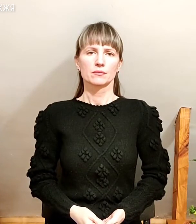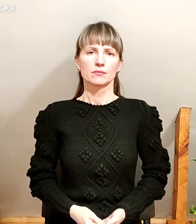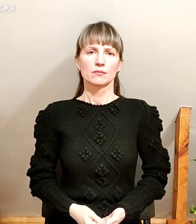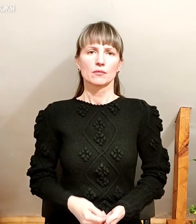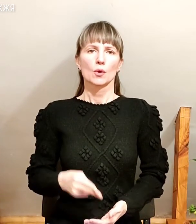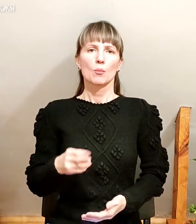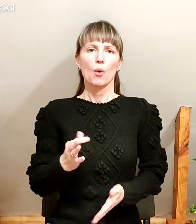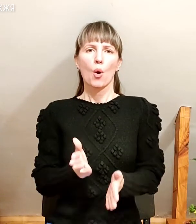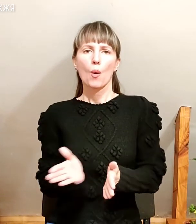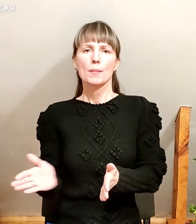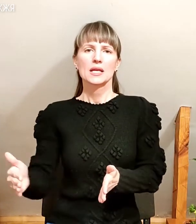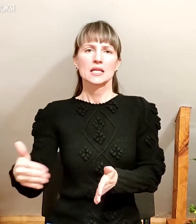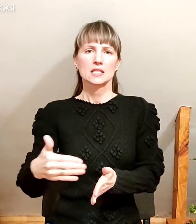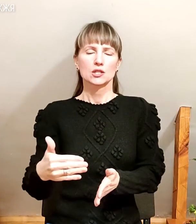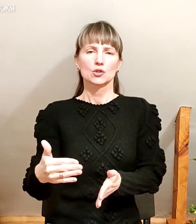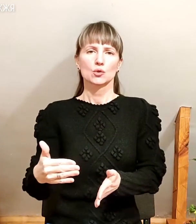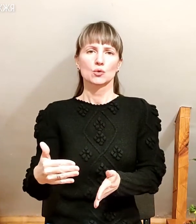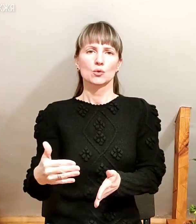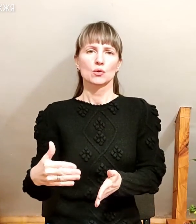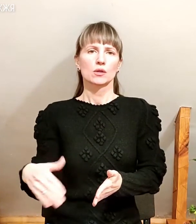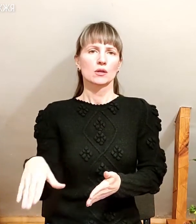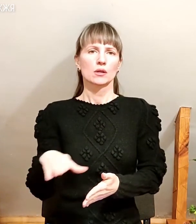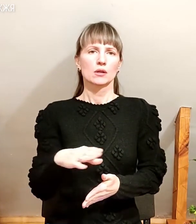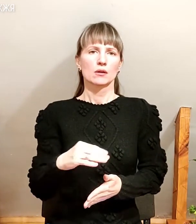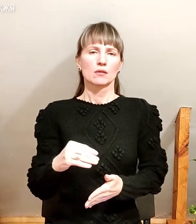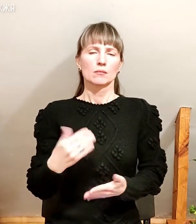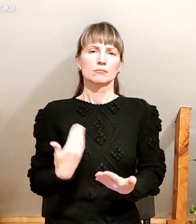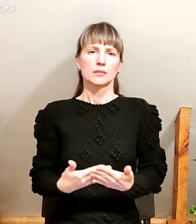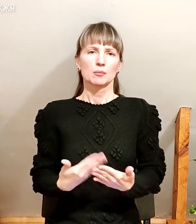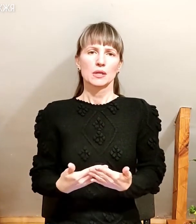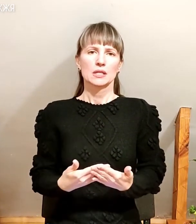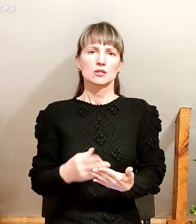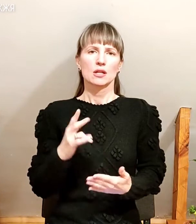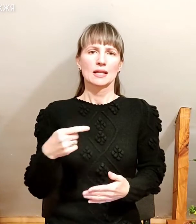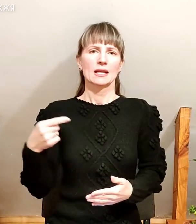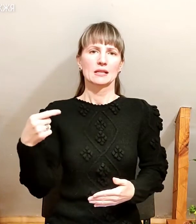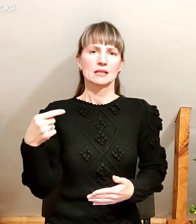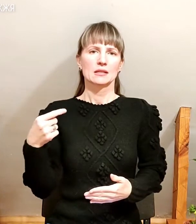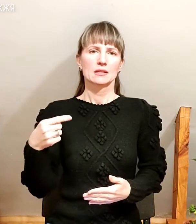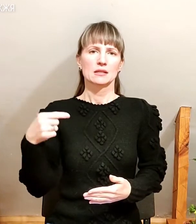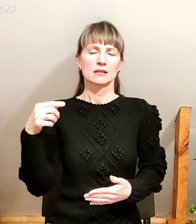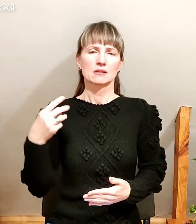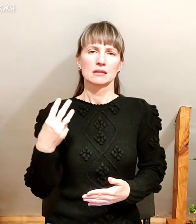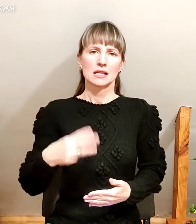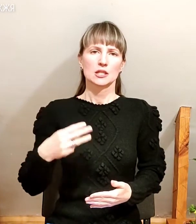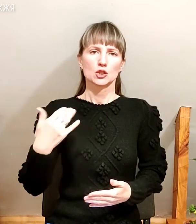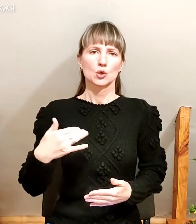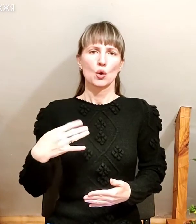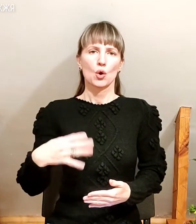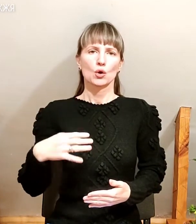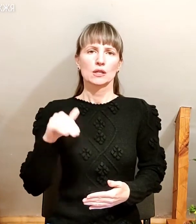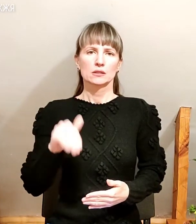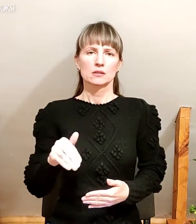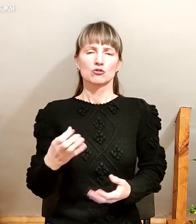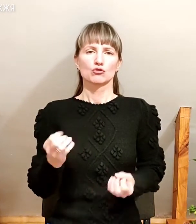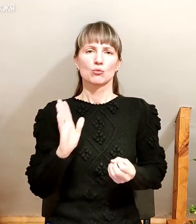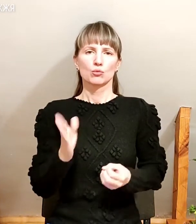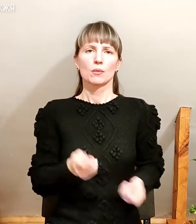Пом'язної, оце все дав, ну, приблизно на 1030-40. І ще буду возити, наверное, не один